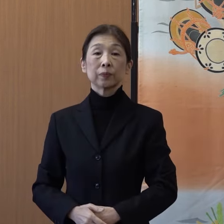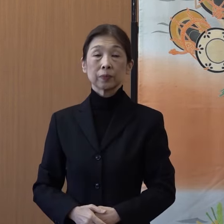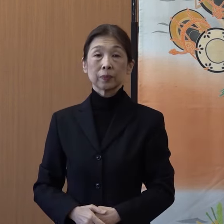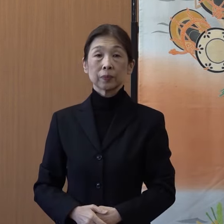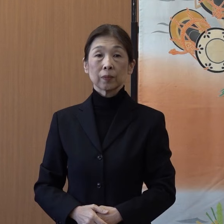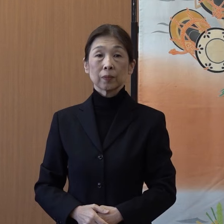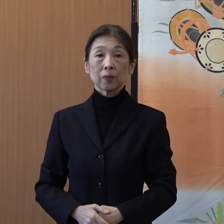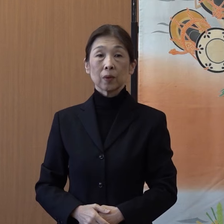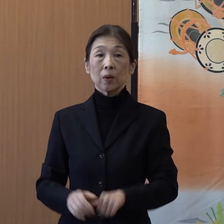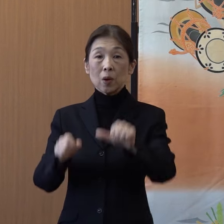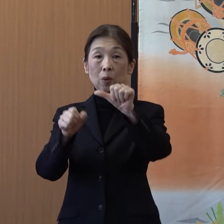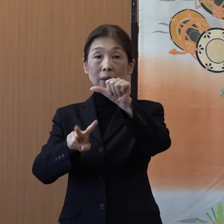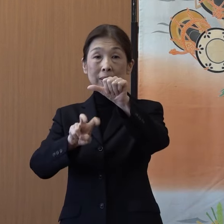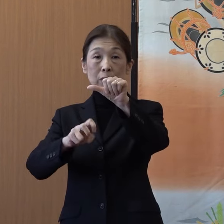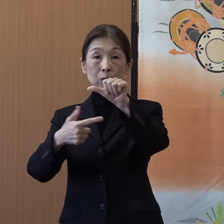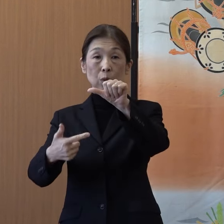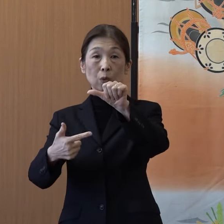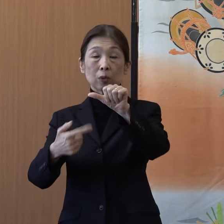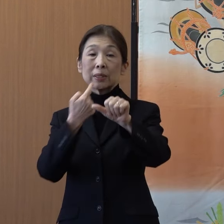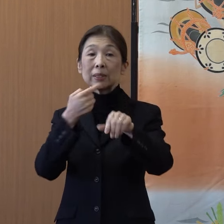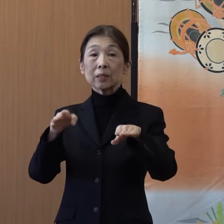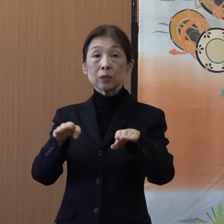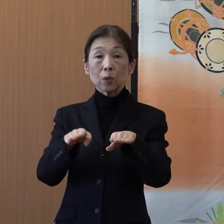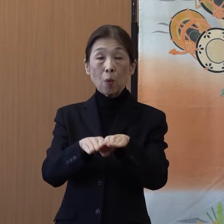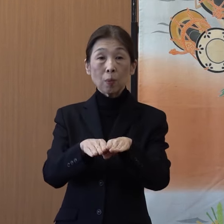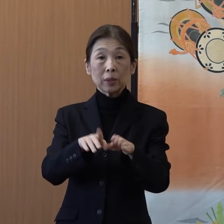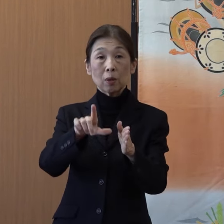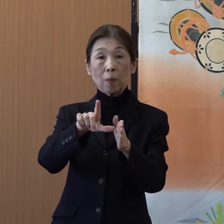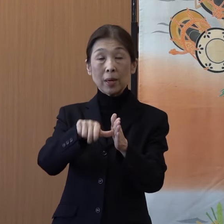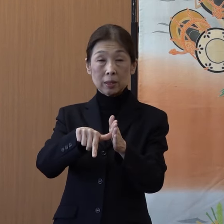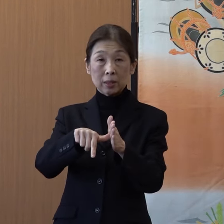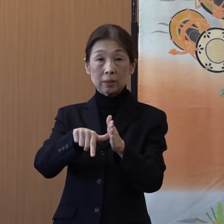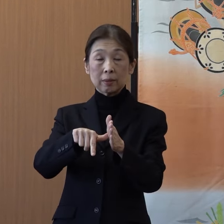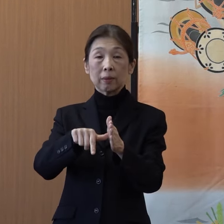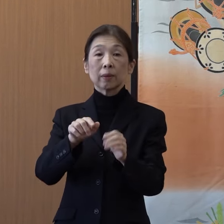来たる5月26日日曜日には、